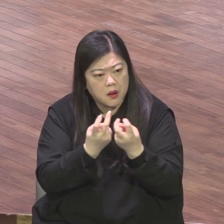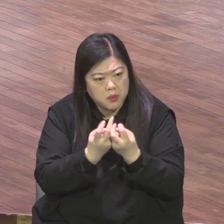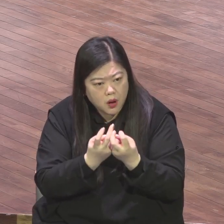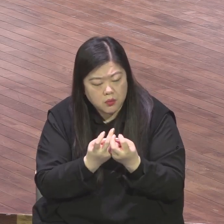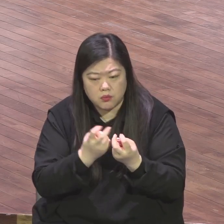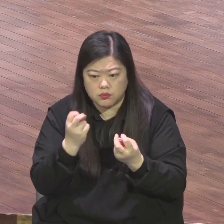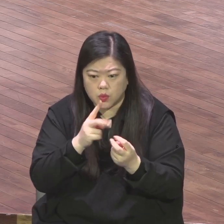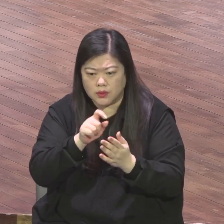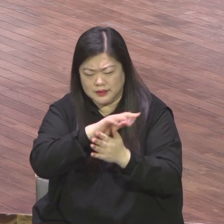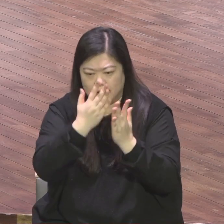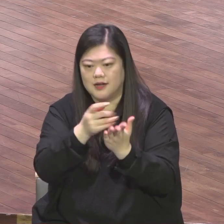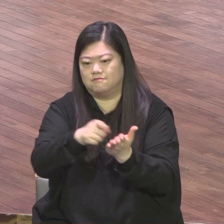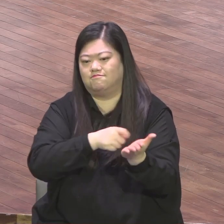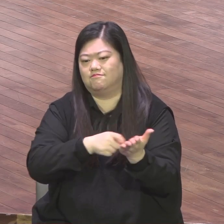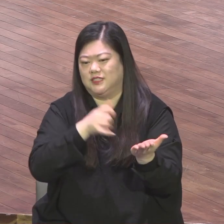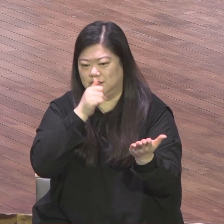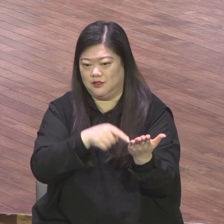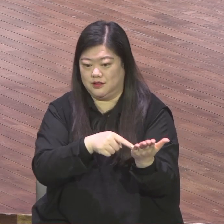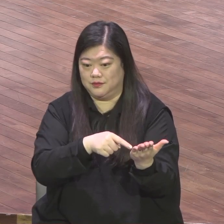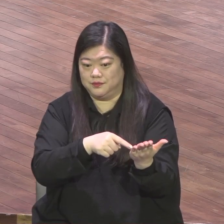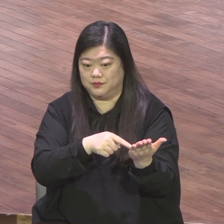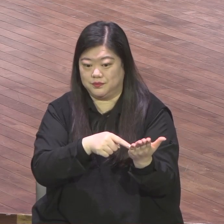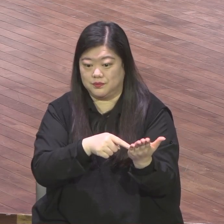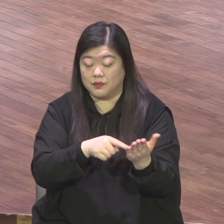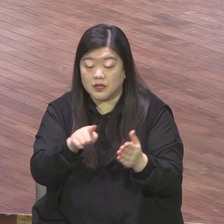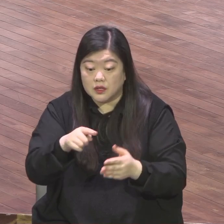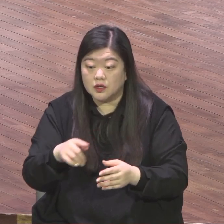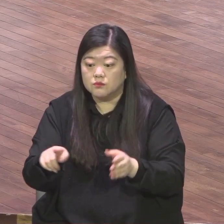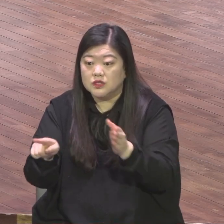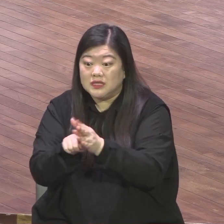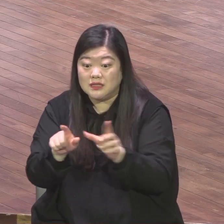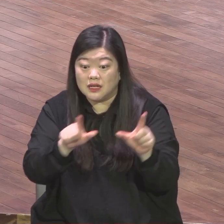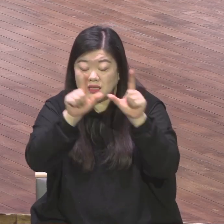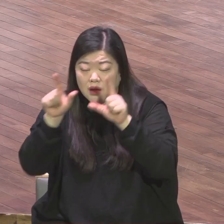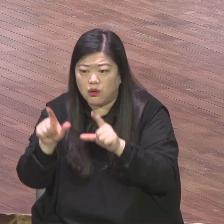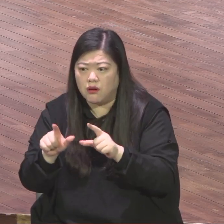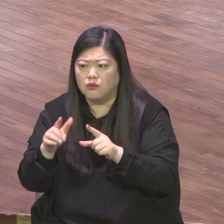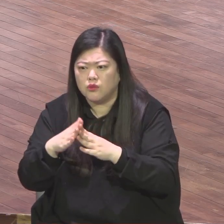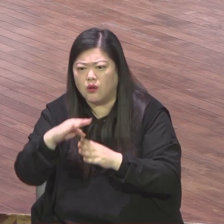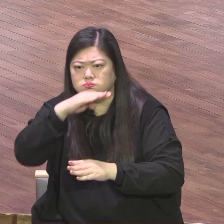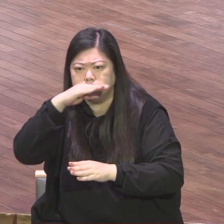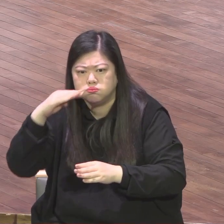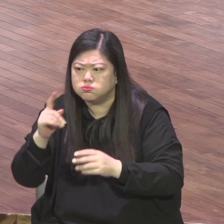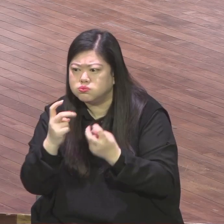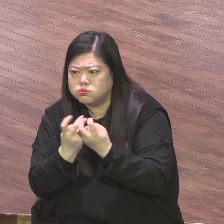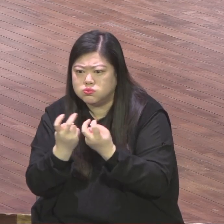무엇보다도 사도행전 이것은요, 신앙생활의 본질을 붙잡게 해주는 말씀이에요.